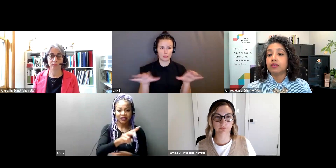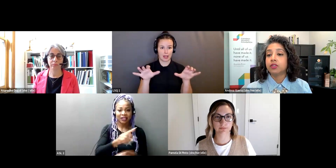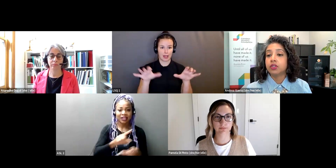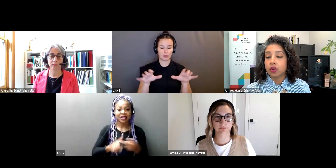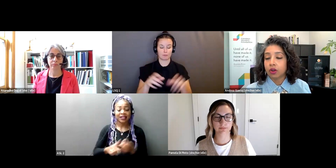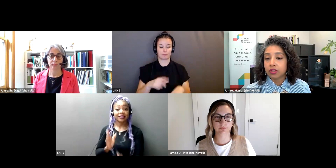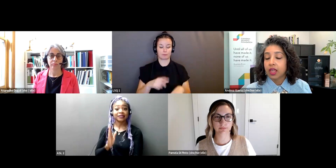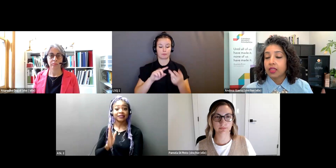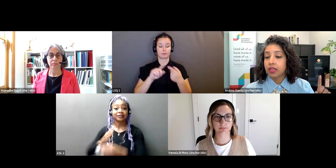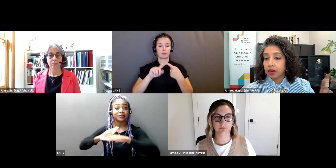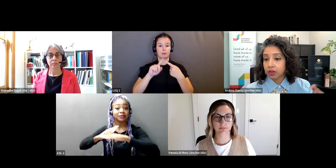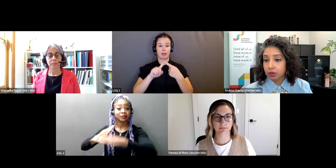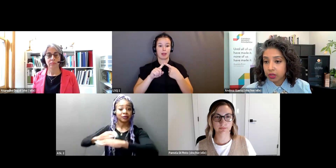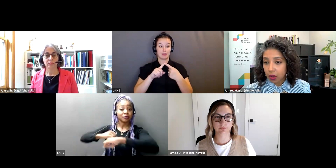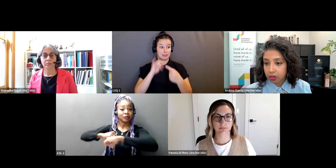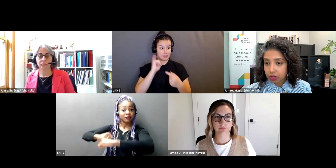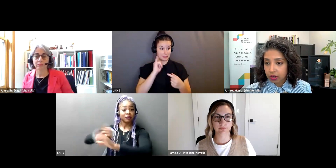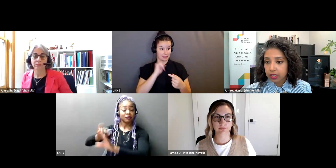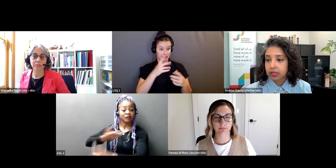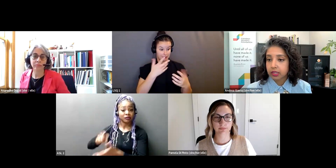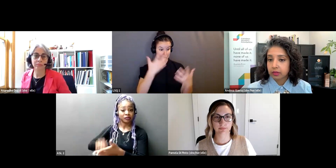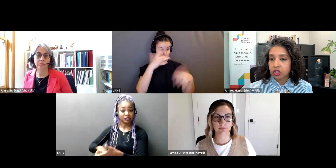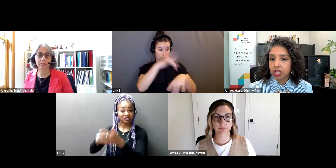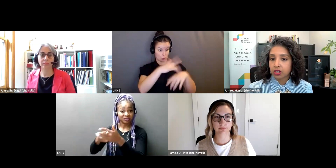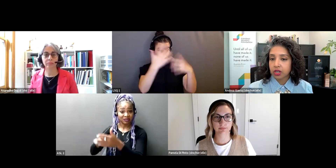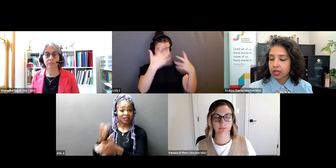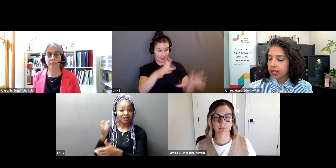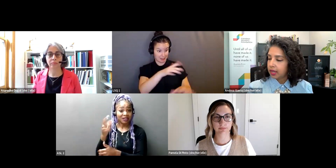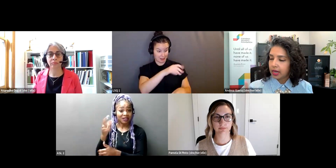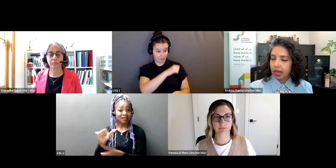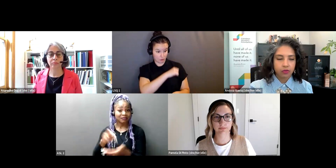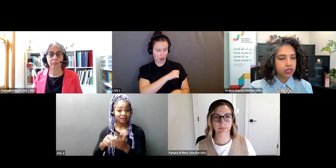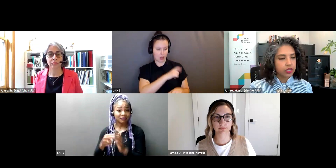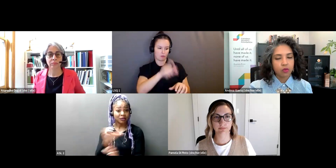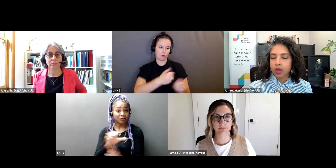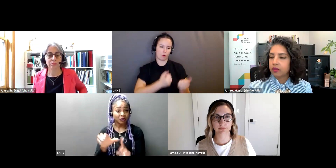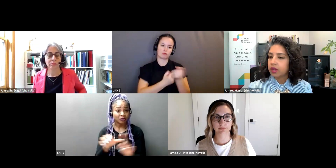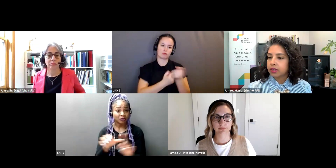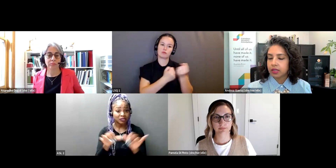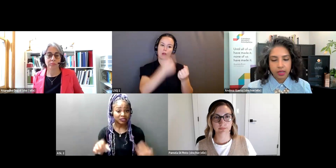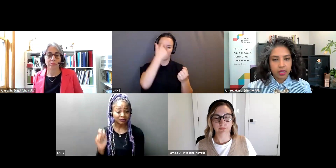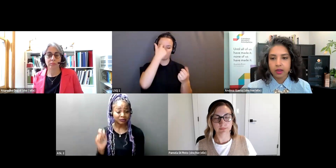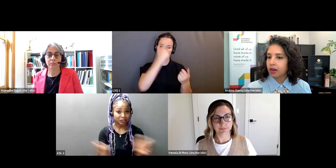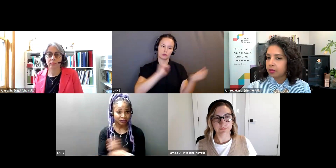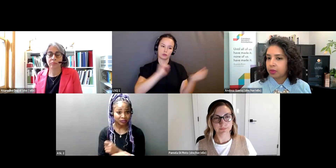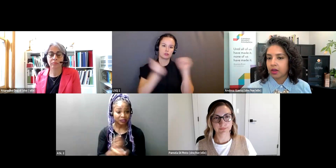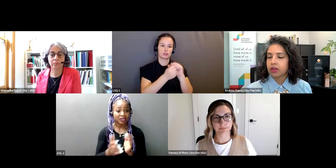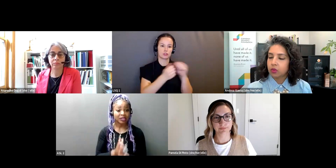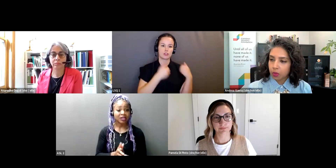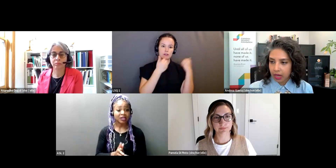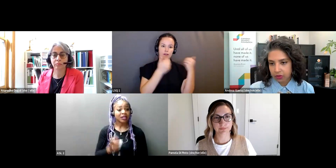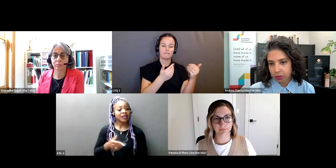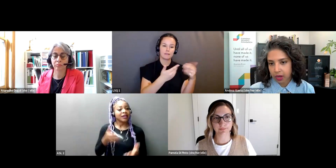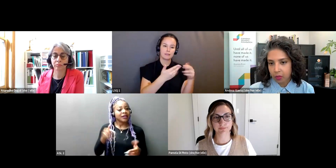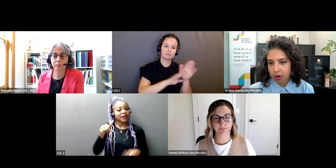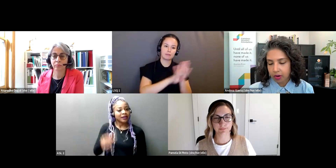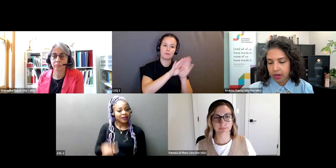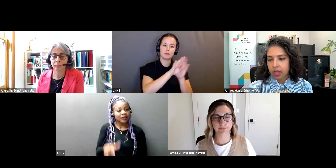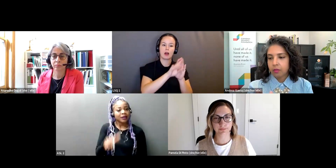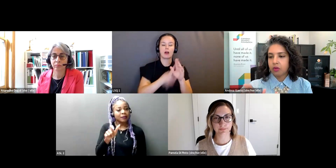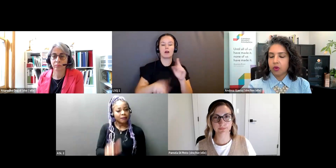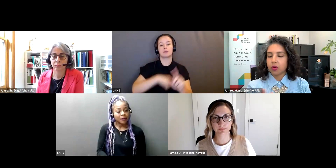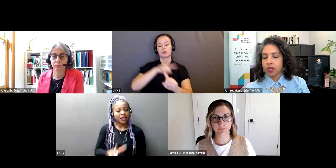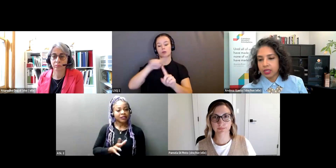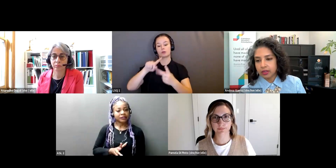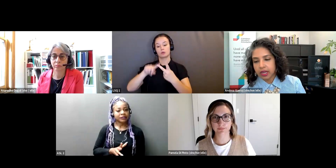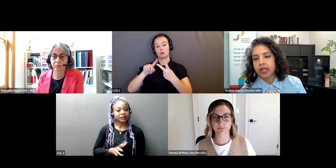pour aider les survivantes à reconstruire leur vie après la violence, mais également des actions de prévention pour arrêter cette